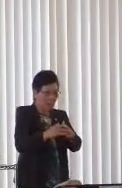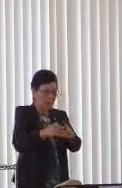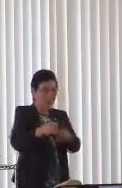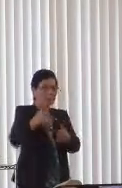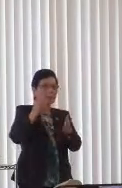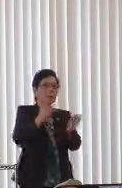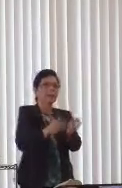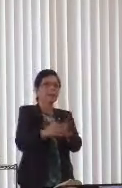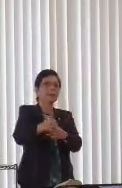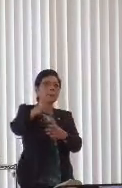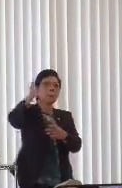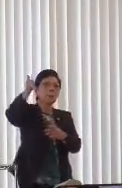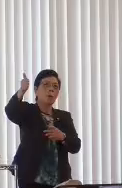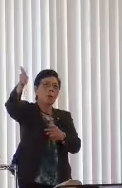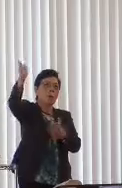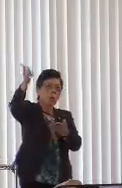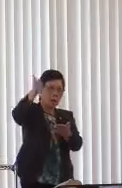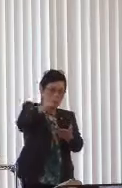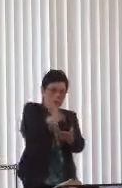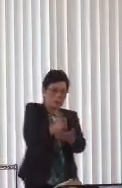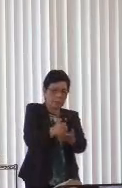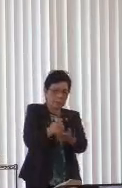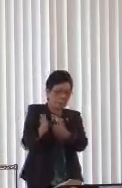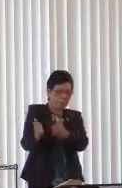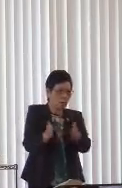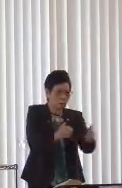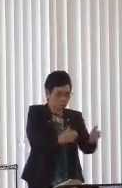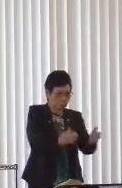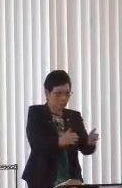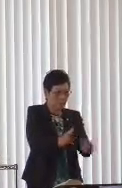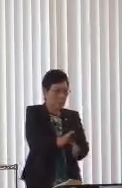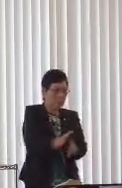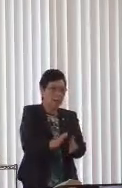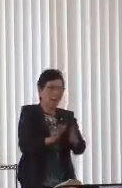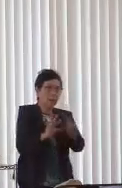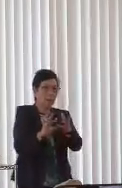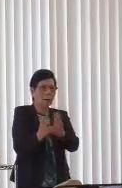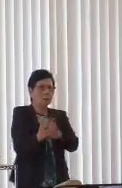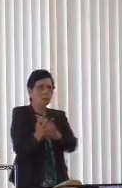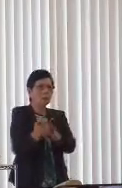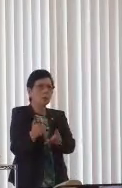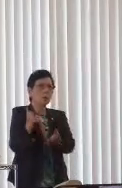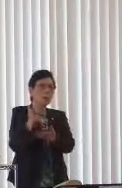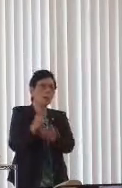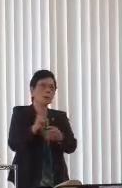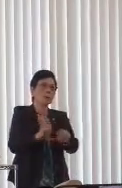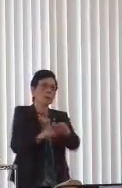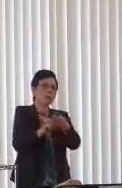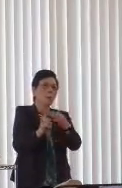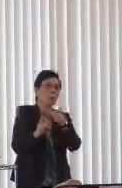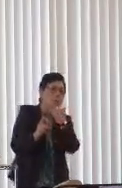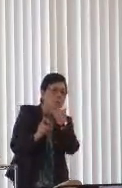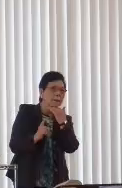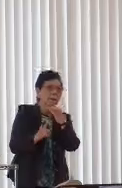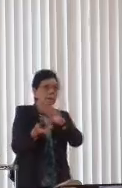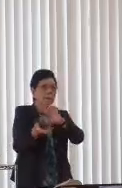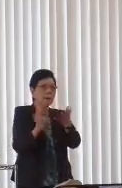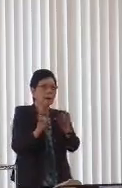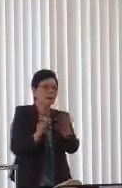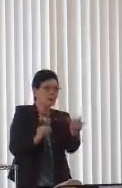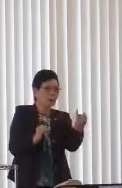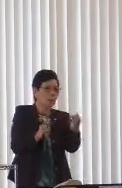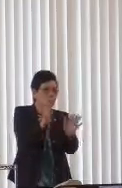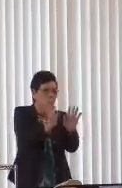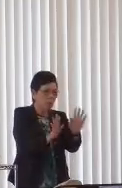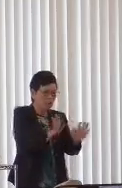この地上の神の国は花婿であるキリストを待っている花嫁の状